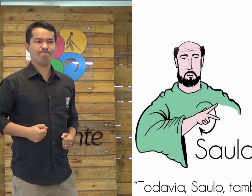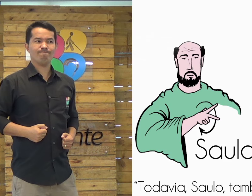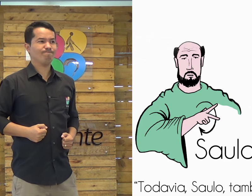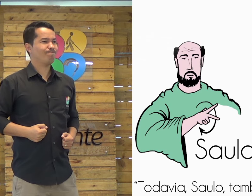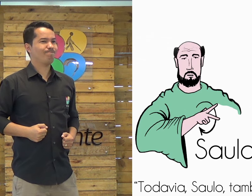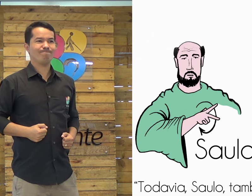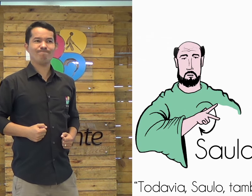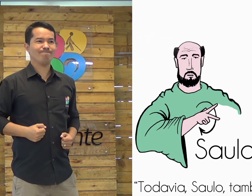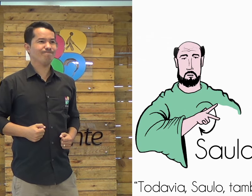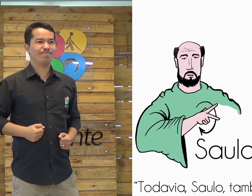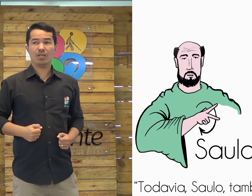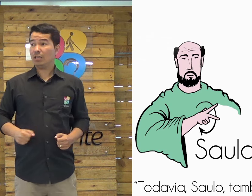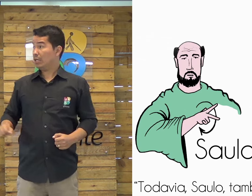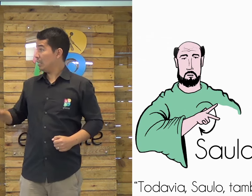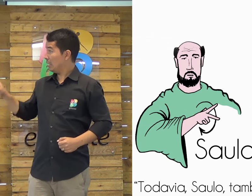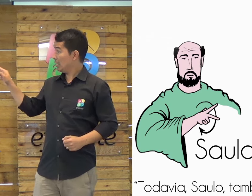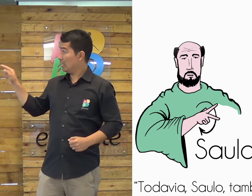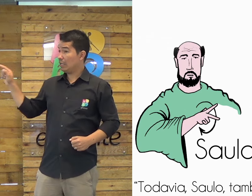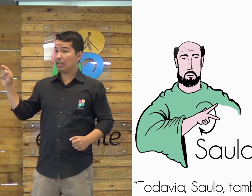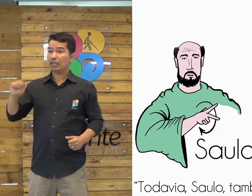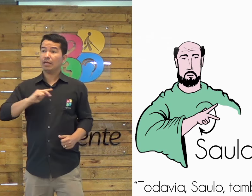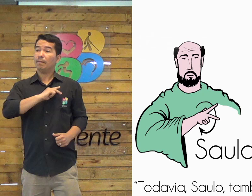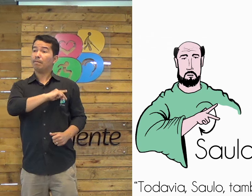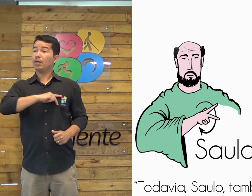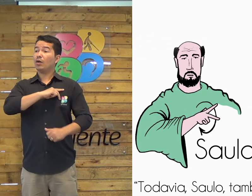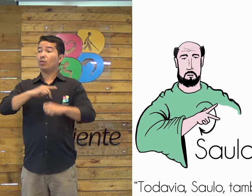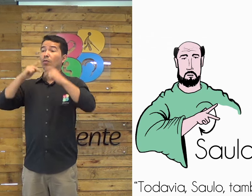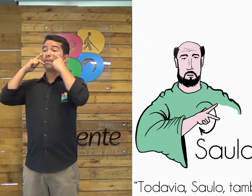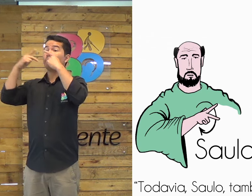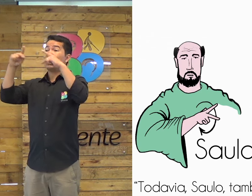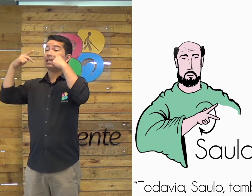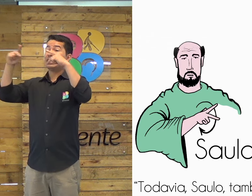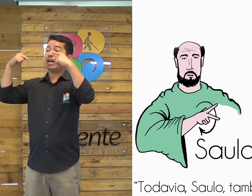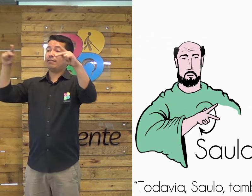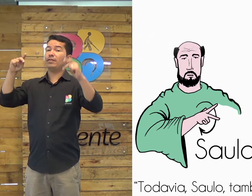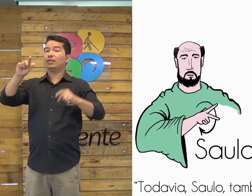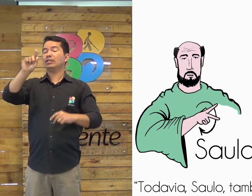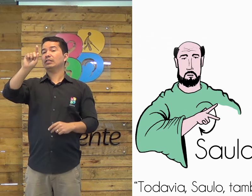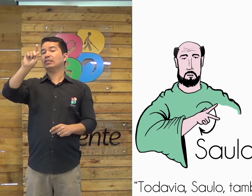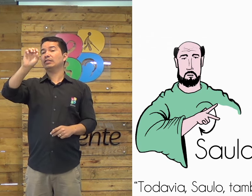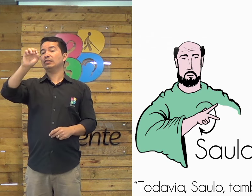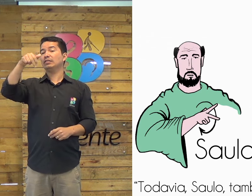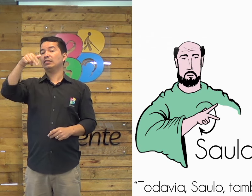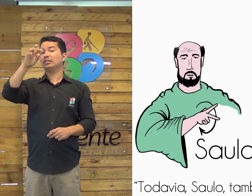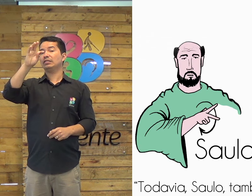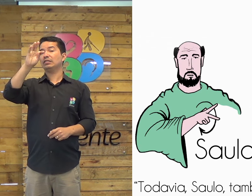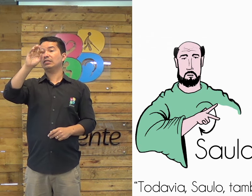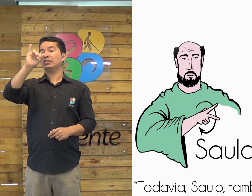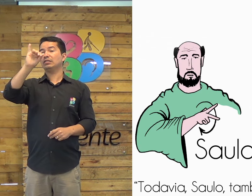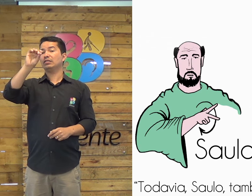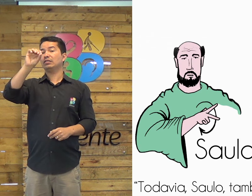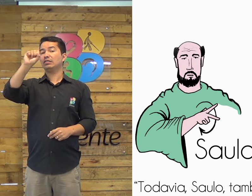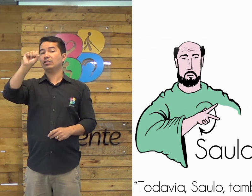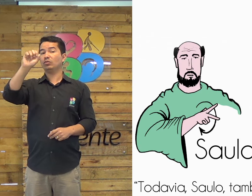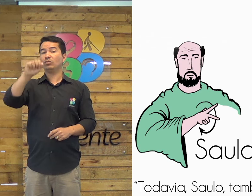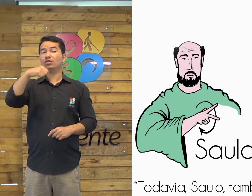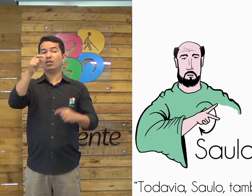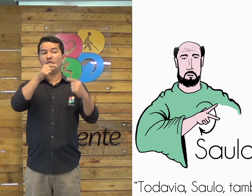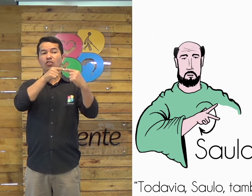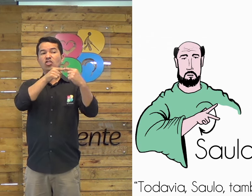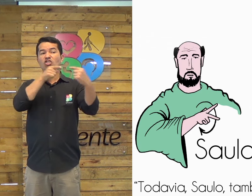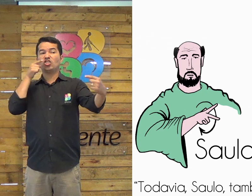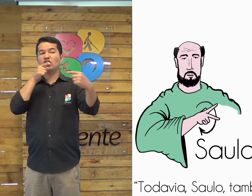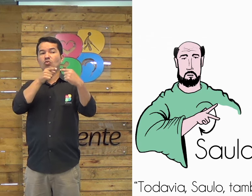judeu. Não, ele não pregava para judeu. Paulo pregava